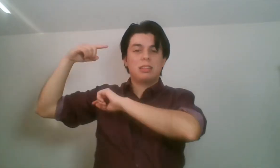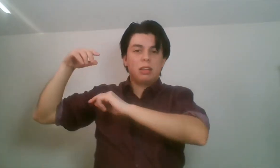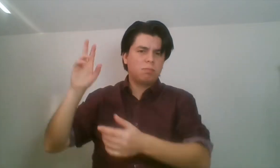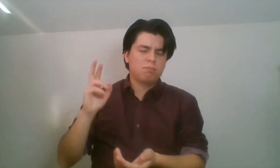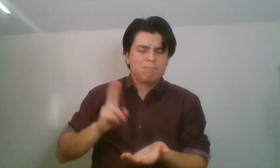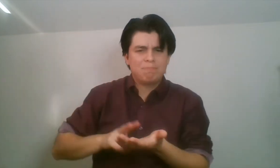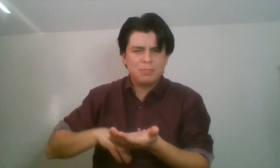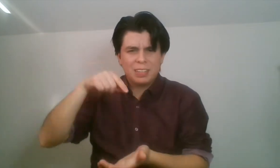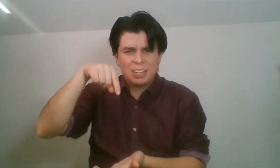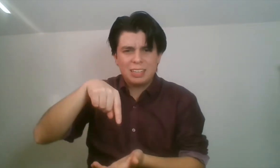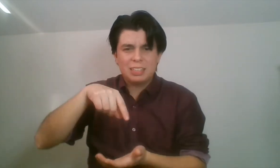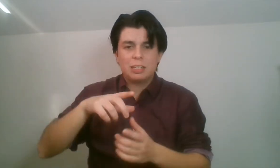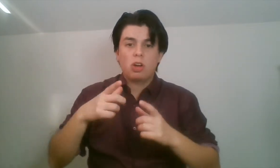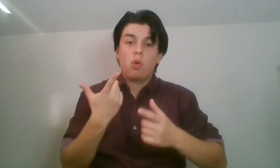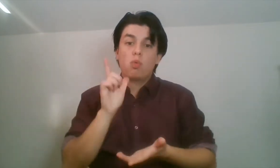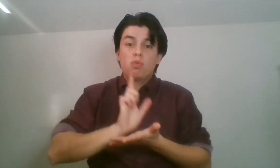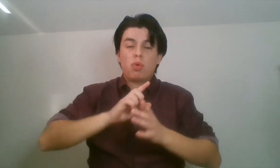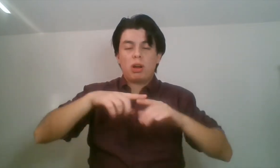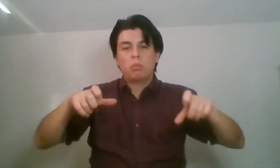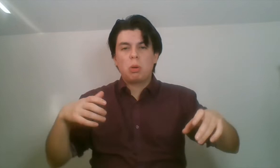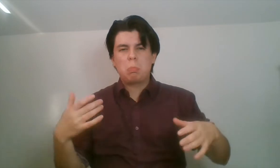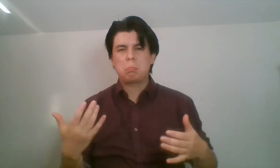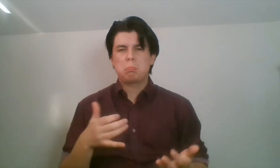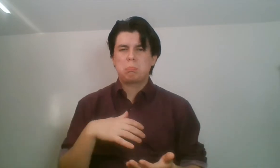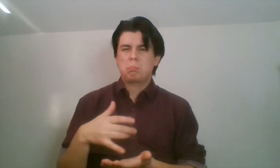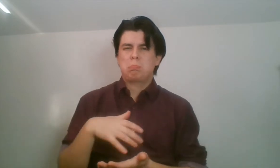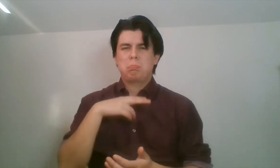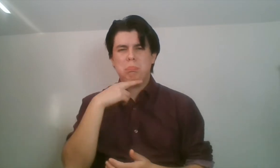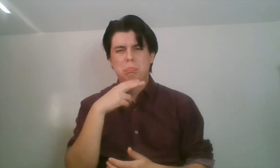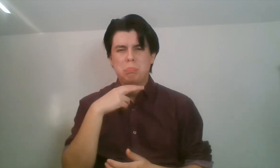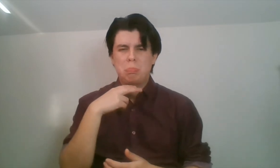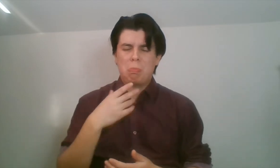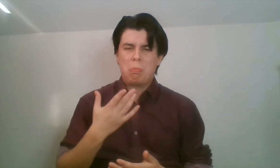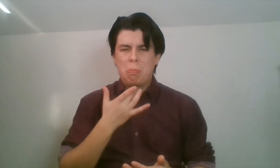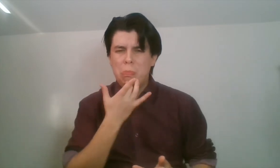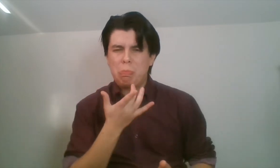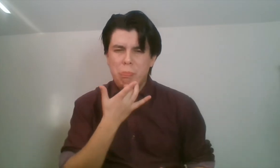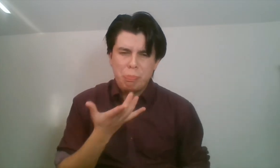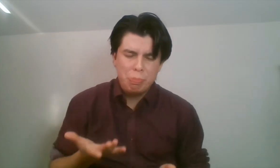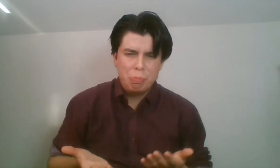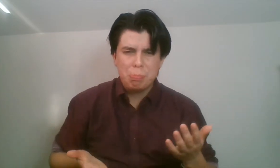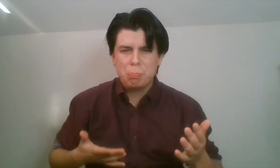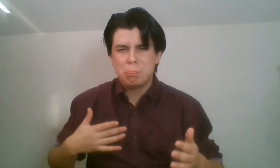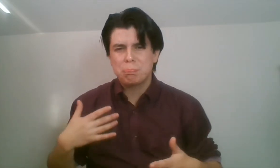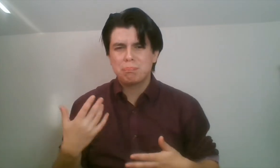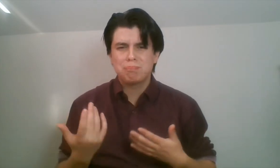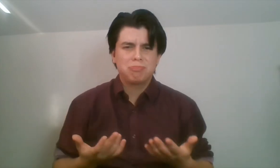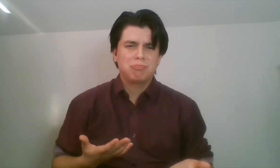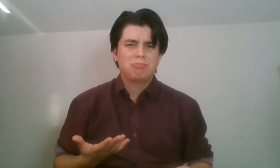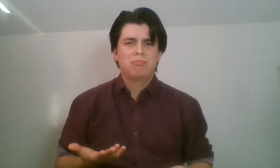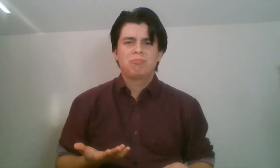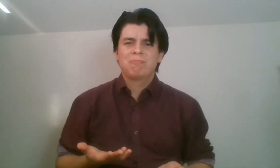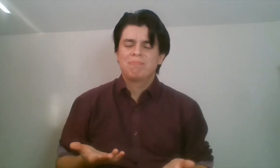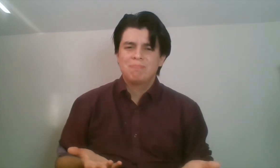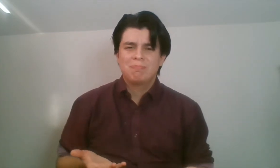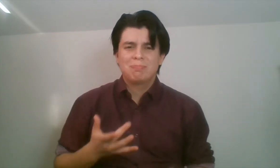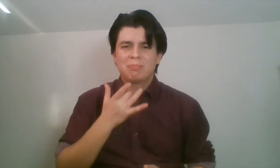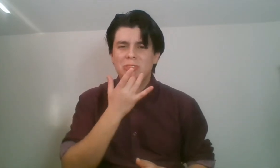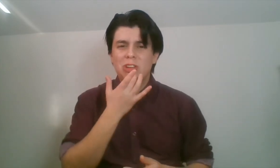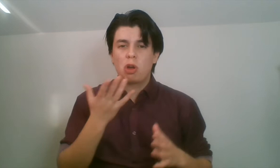se transó con los dueños anteriores, la verdad es que era un lugar bastante venido a